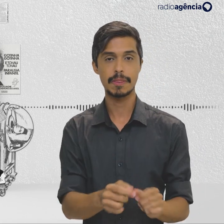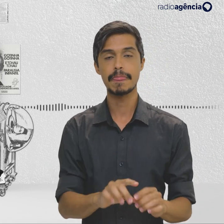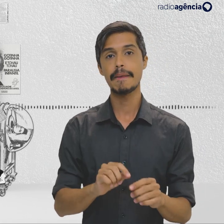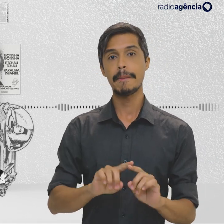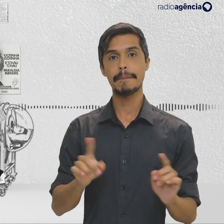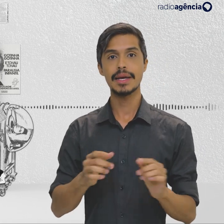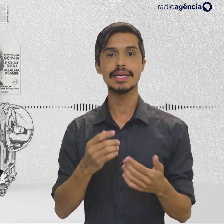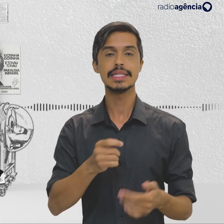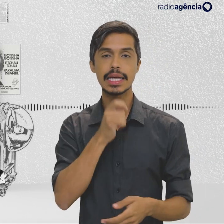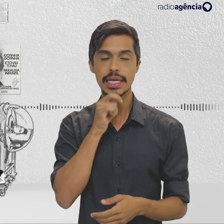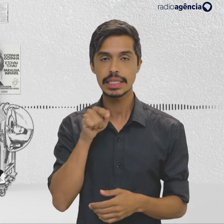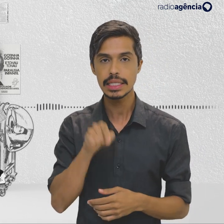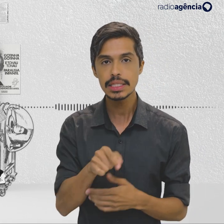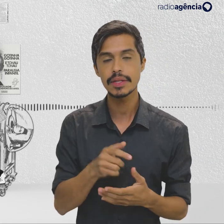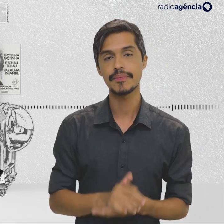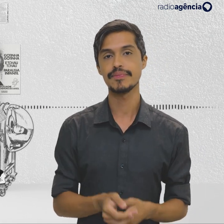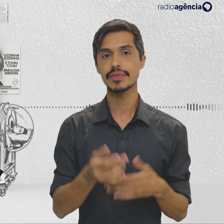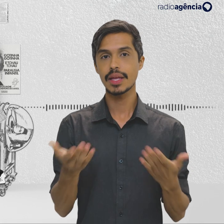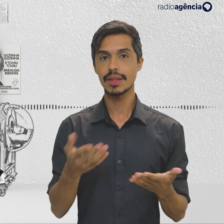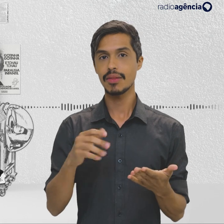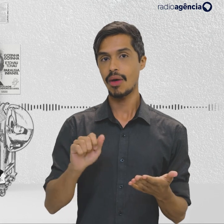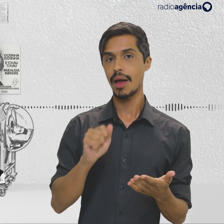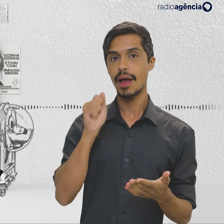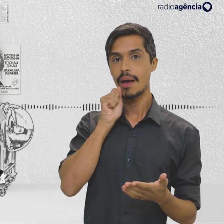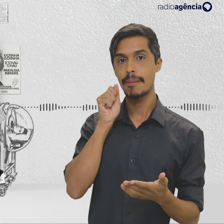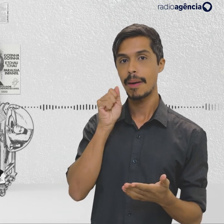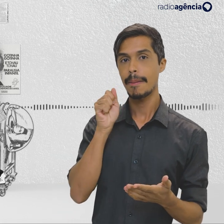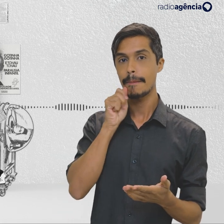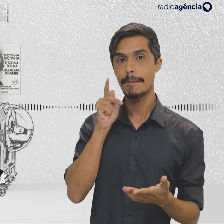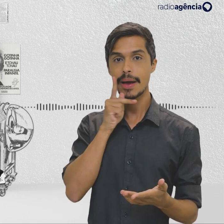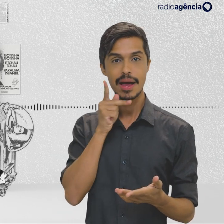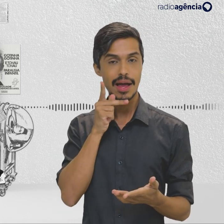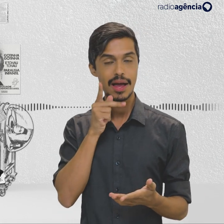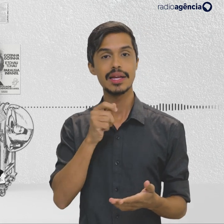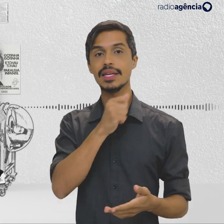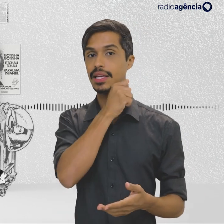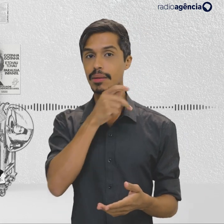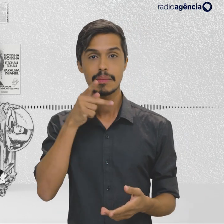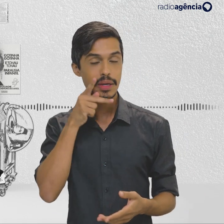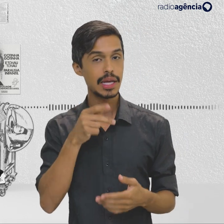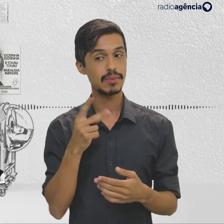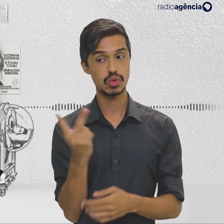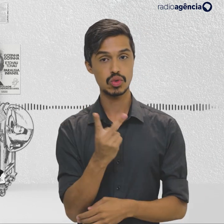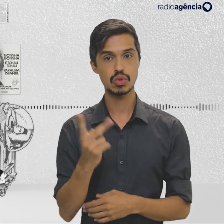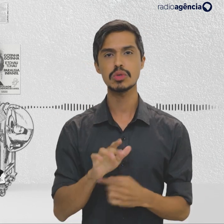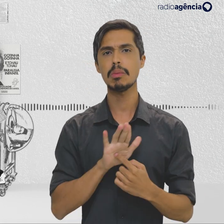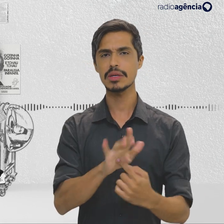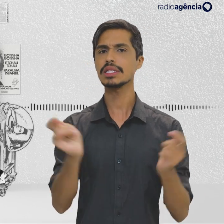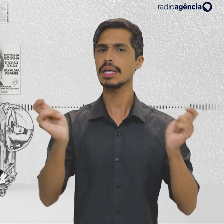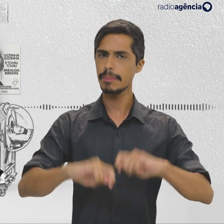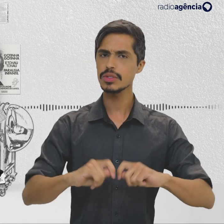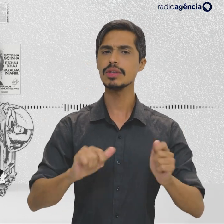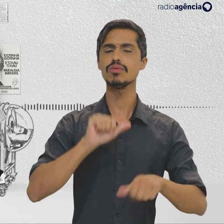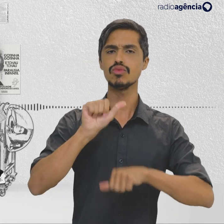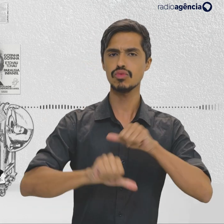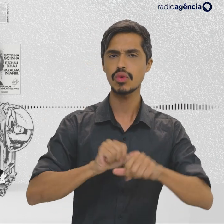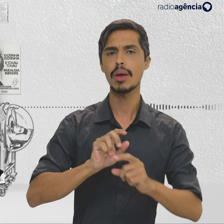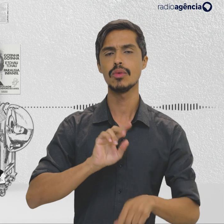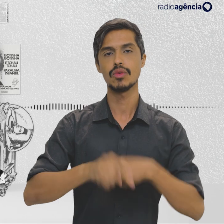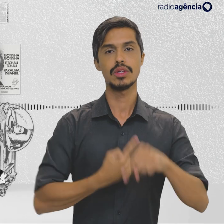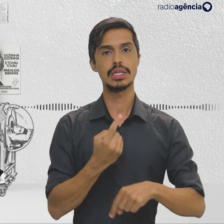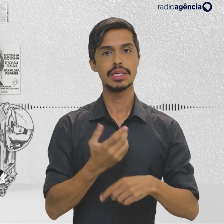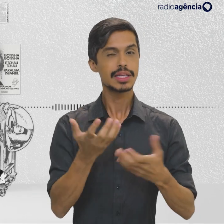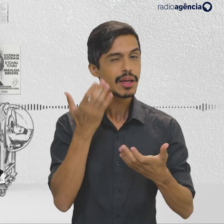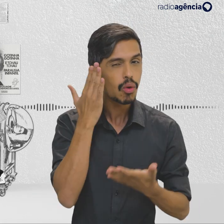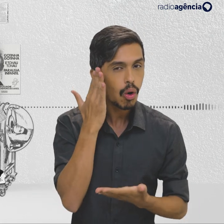revertidas mas esse exemplo aí do Amapá e da Paraíba mostra que é possível fazer quer saber como Ah então